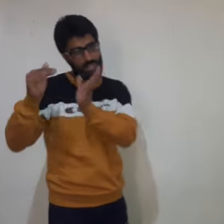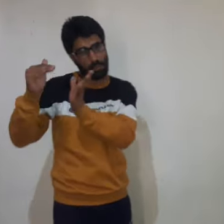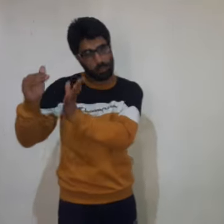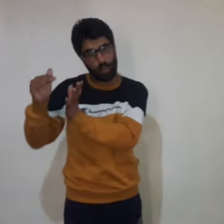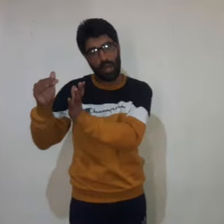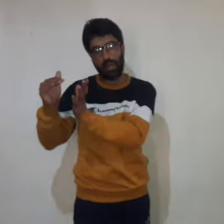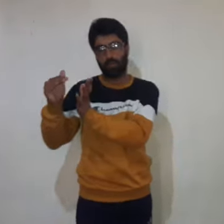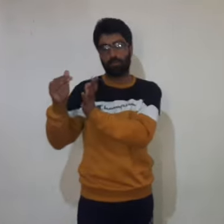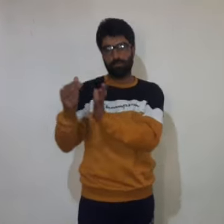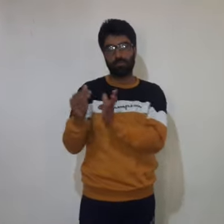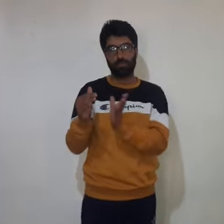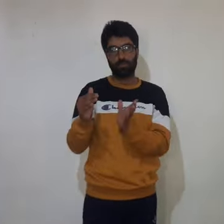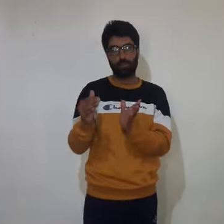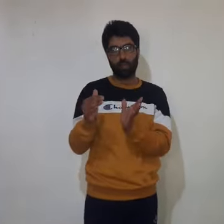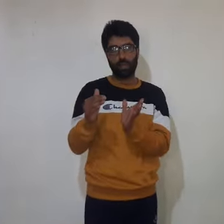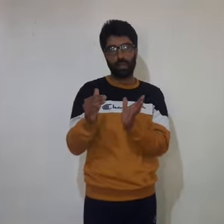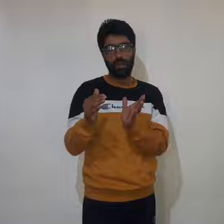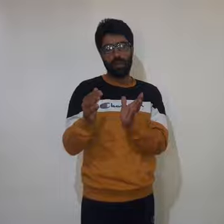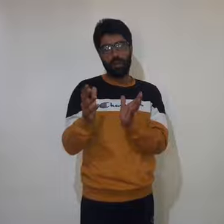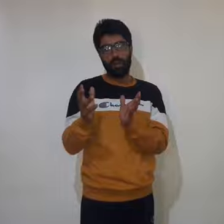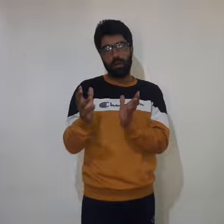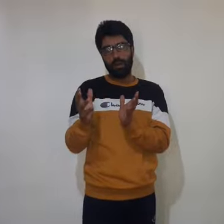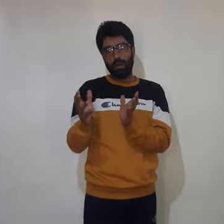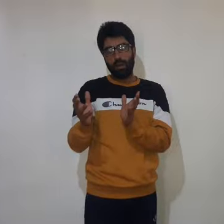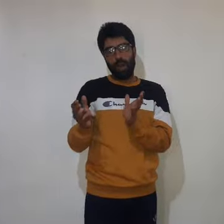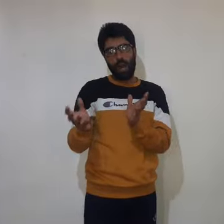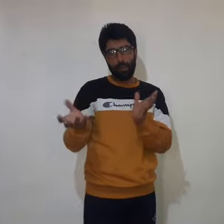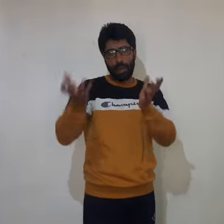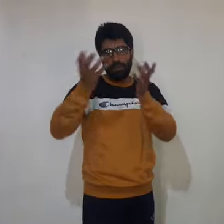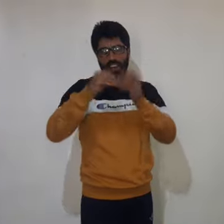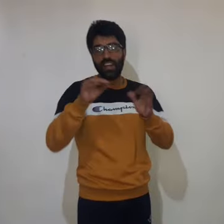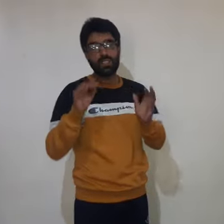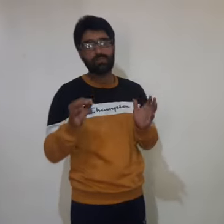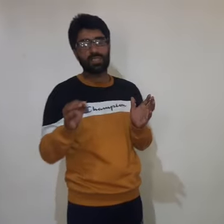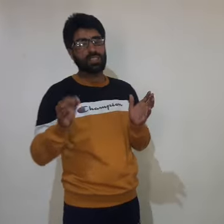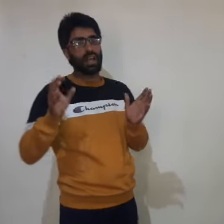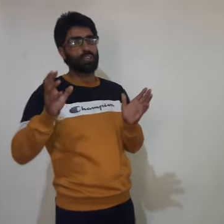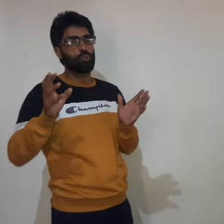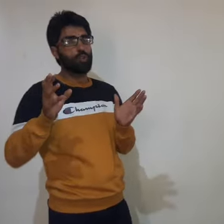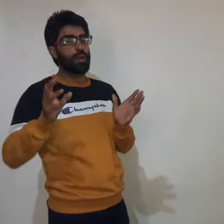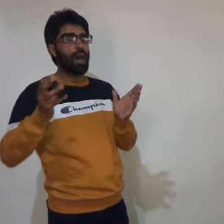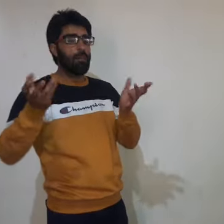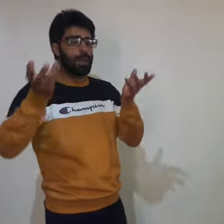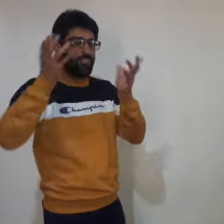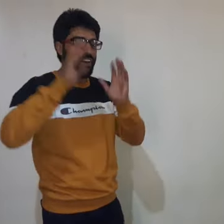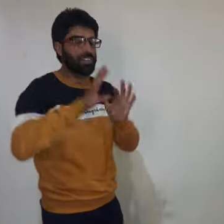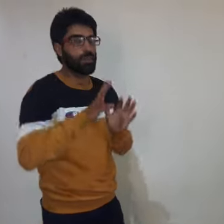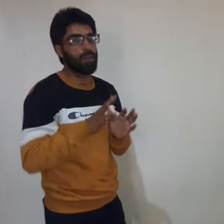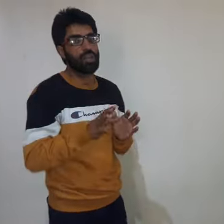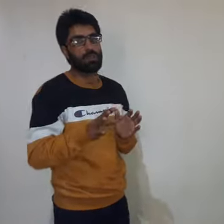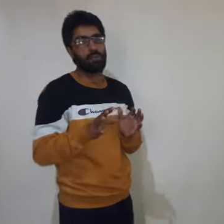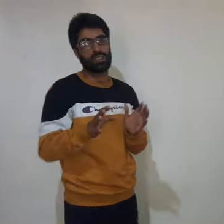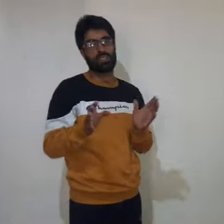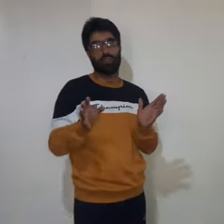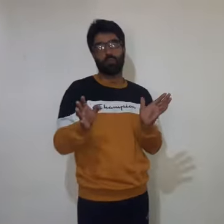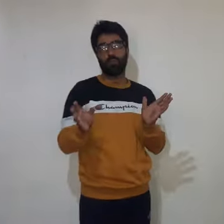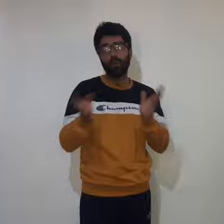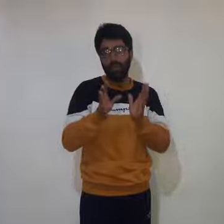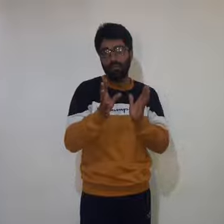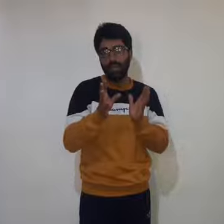आप दूरियां रखो। ओके, अपने फेस, तीसरा है जो अपने फेस में मास्क रखो। क्यों?